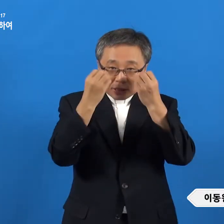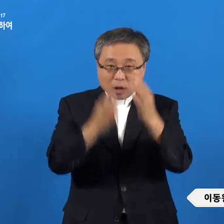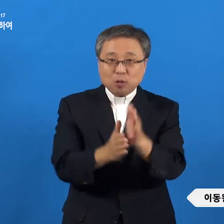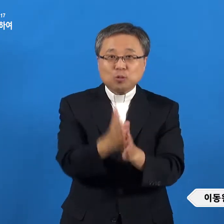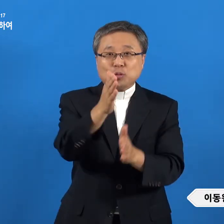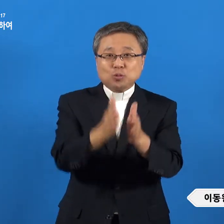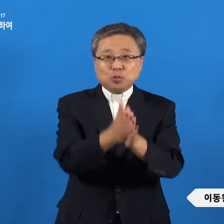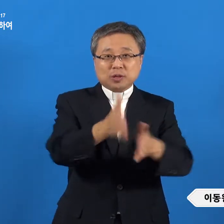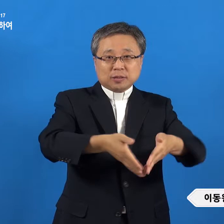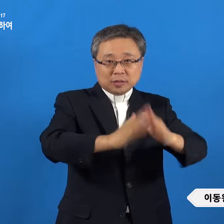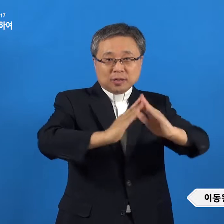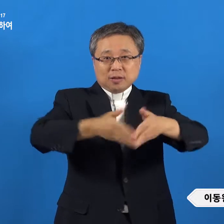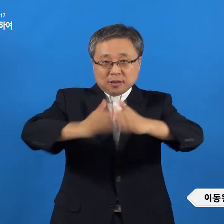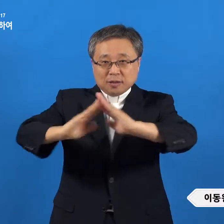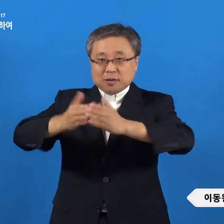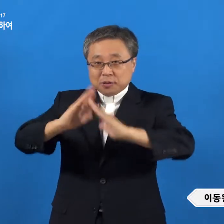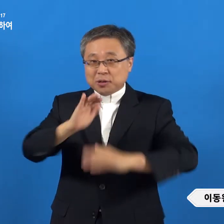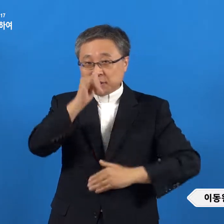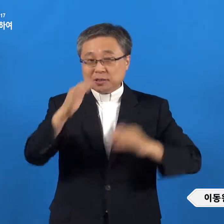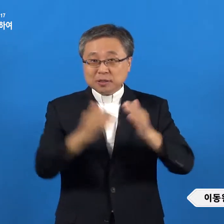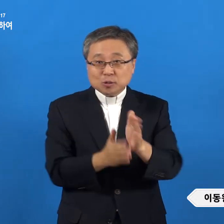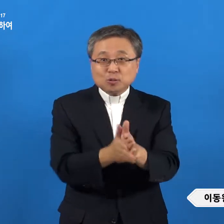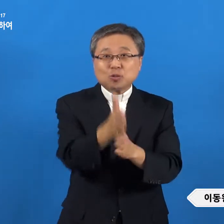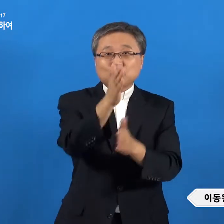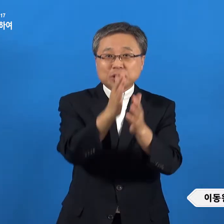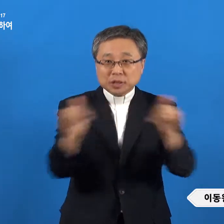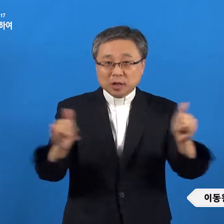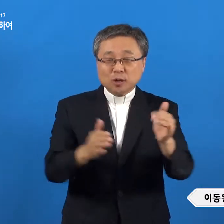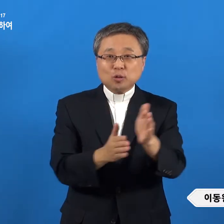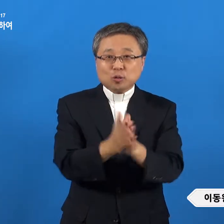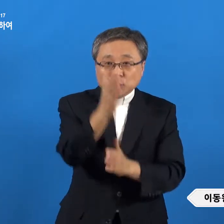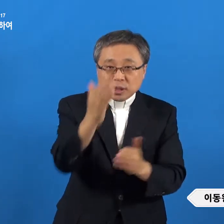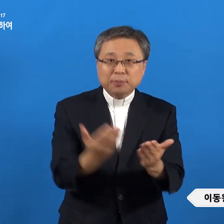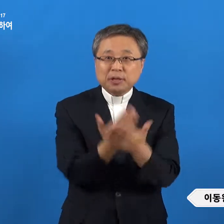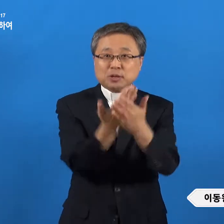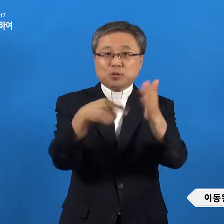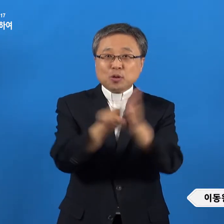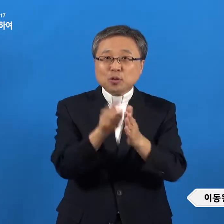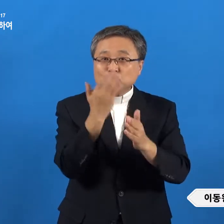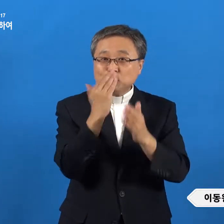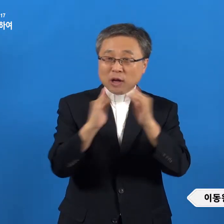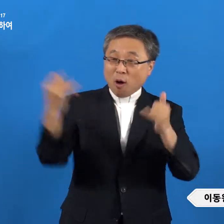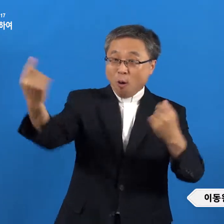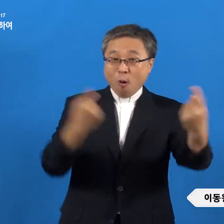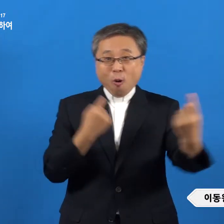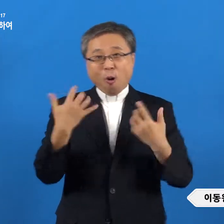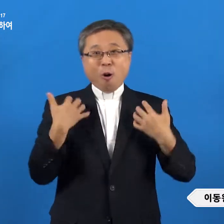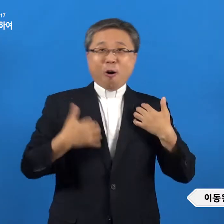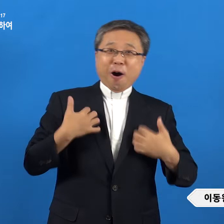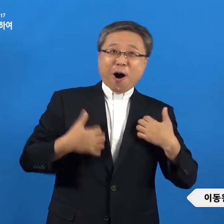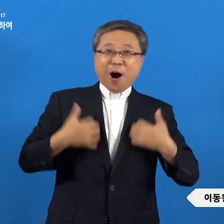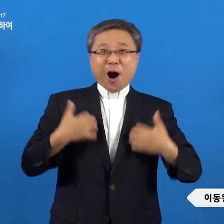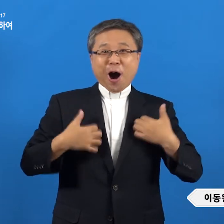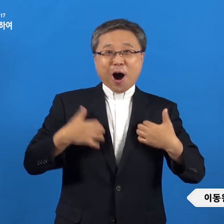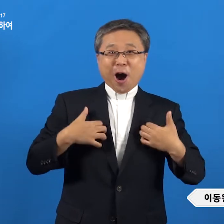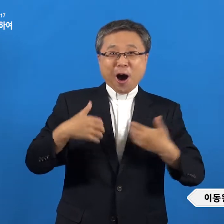일어서고 있었습니다. 이런 도시인들은 도시의 발전을 위해서 유대인들의 진출을 환영하고 있었습니다. 조금